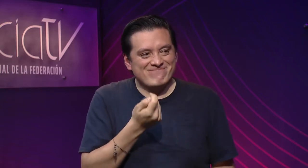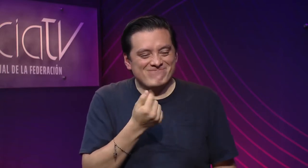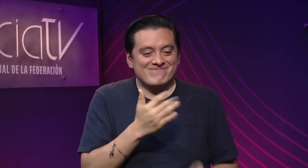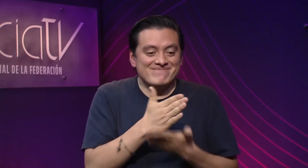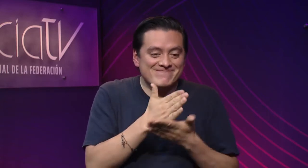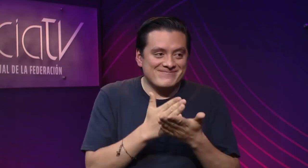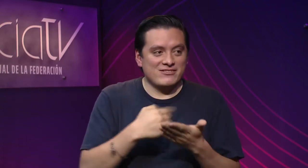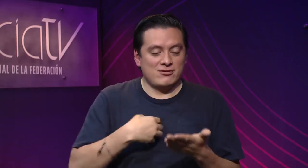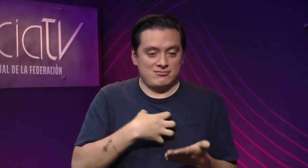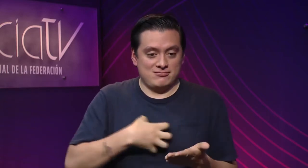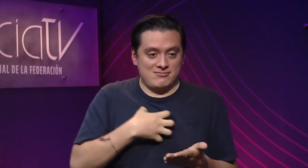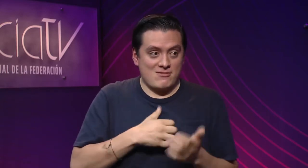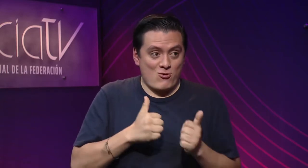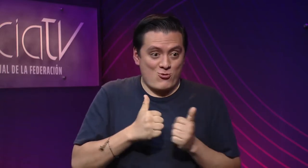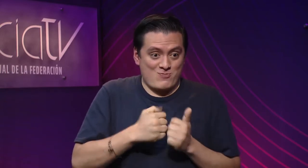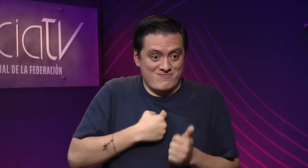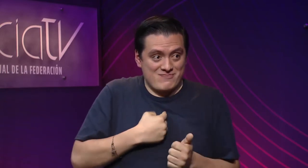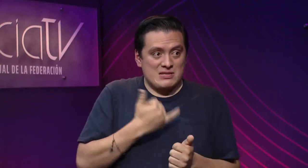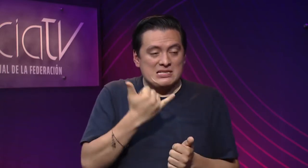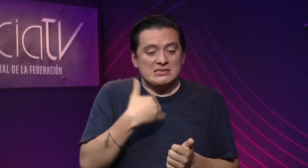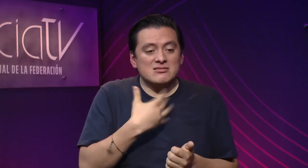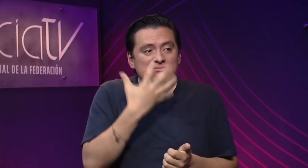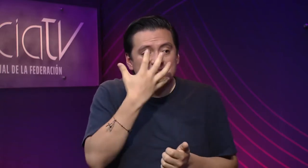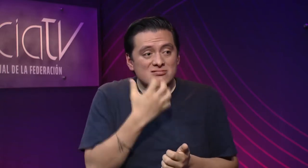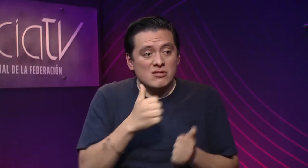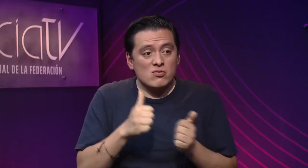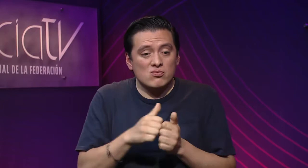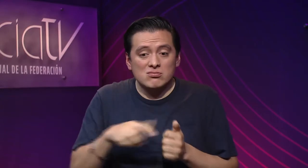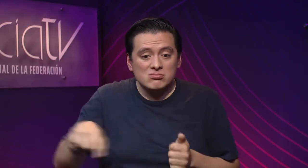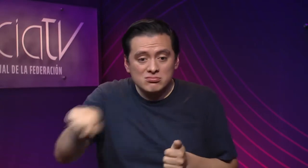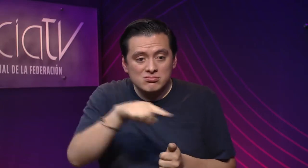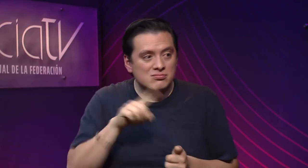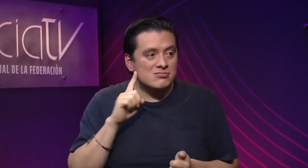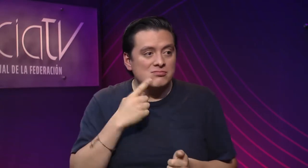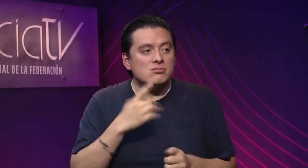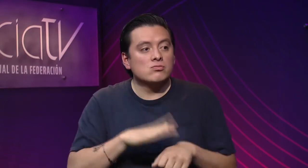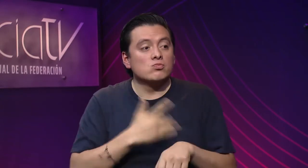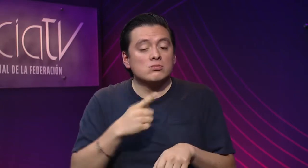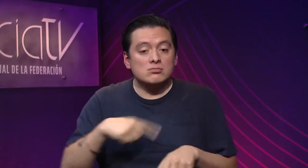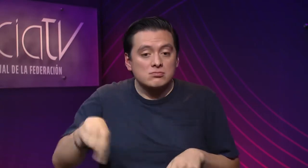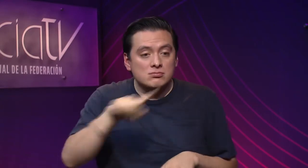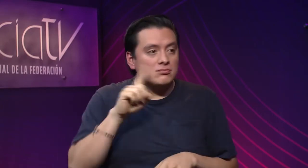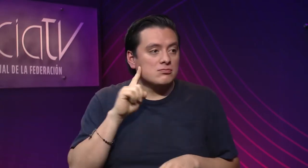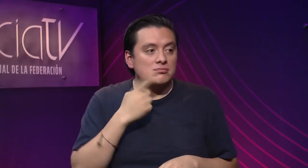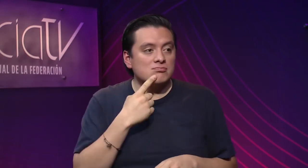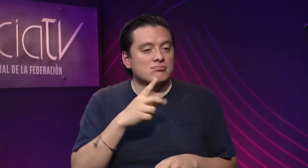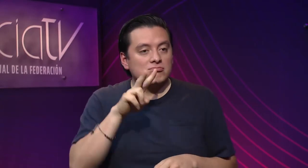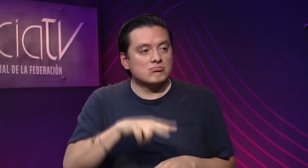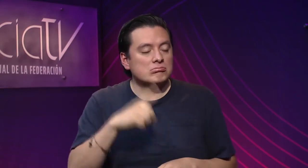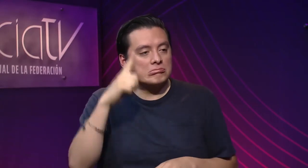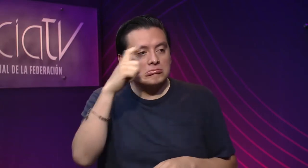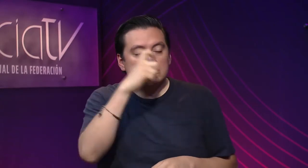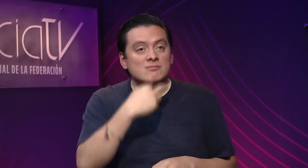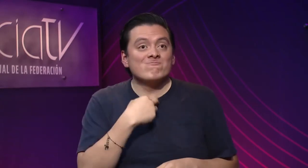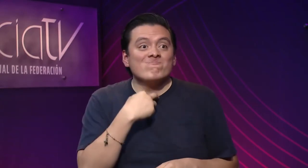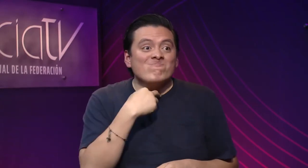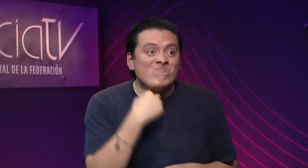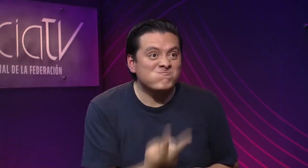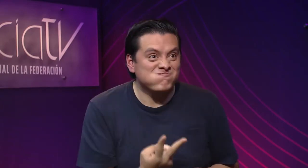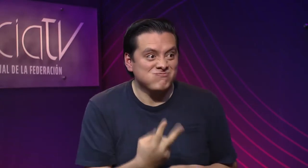trabajando ya en algo que me gustaba y dije, bueno, gracias a Dios ahora puedo hacerlo, ¿no? Y sí, en ese momento estaba muy contento, pero había una